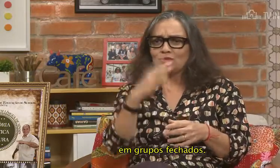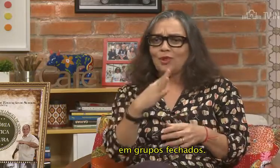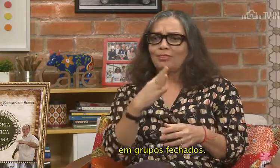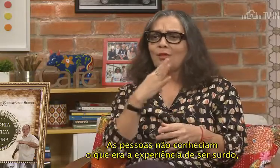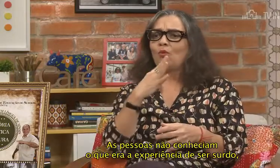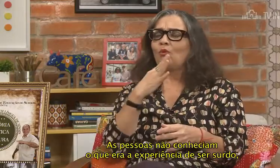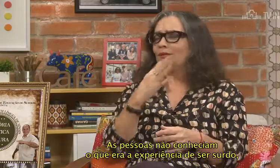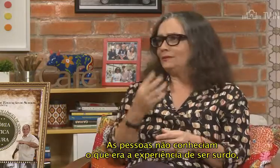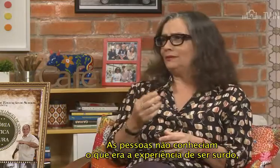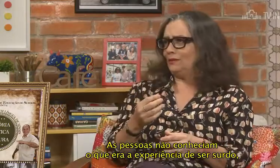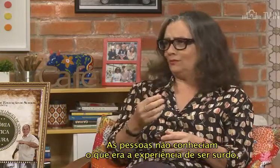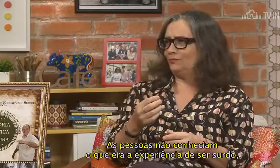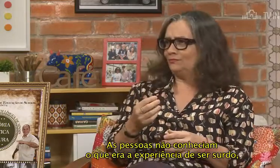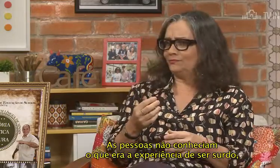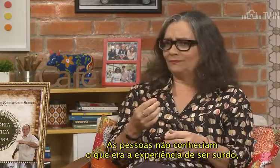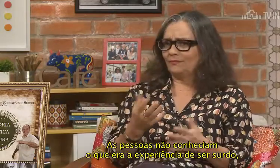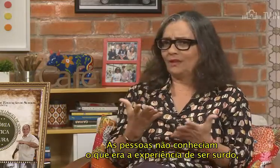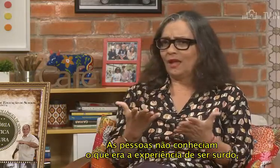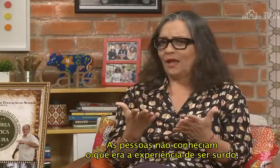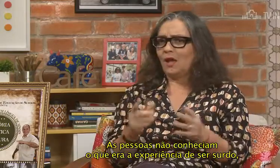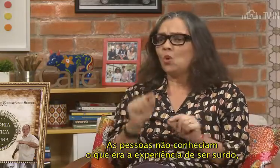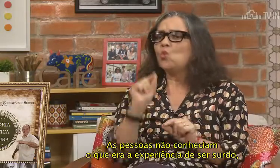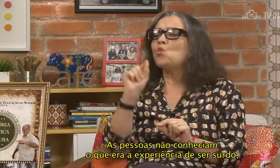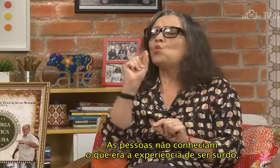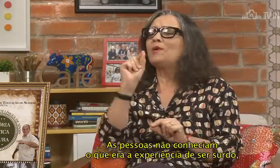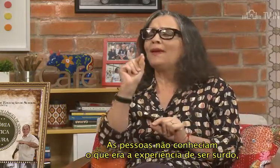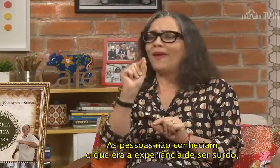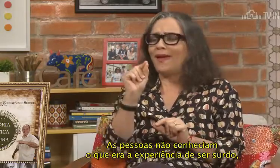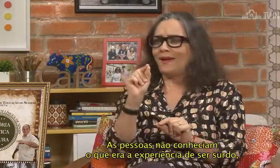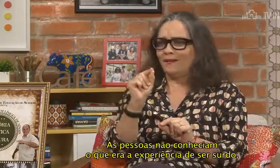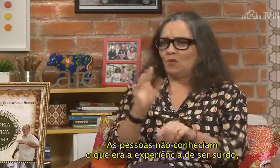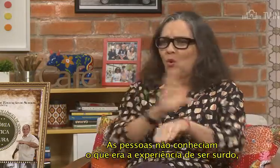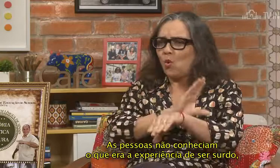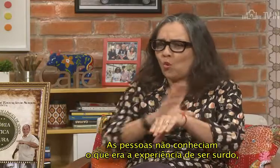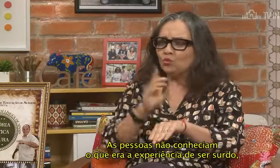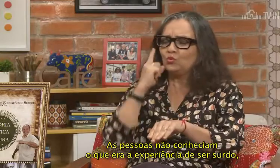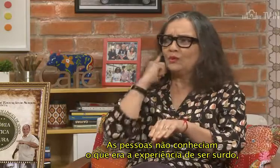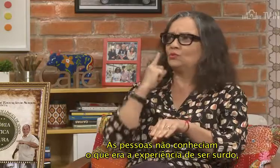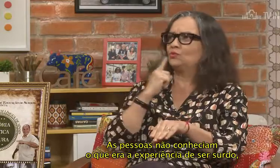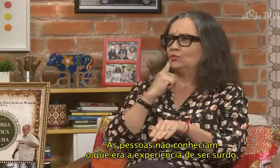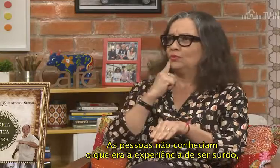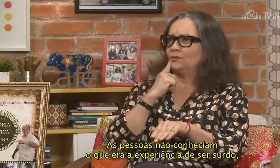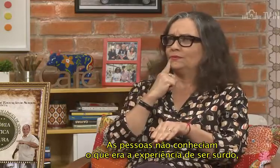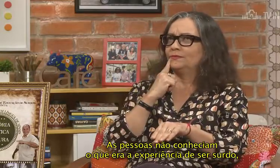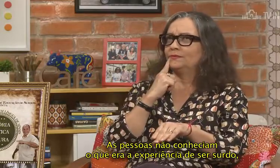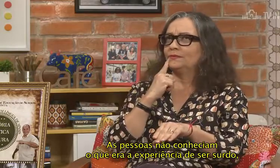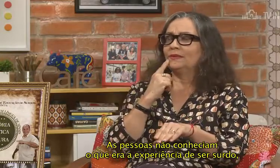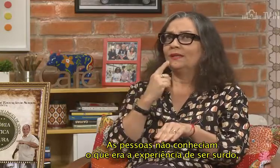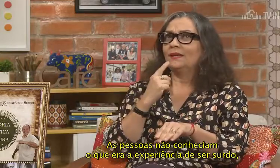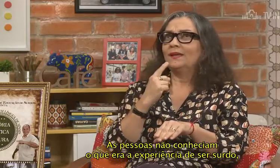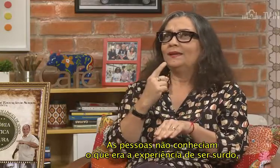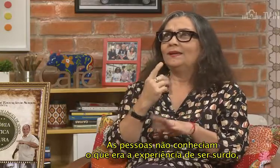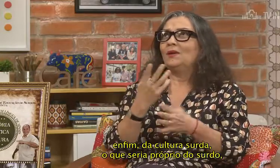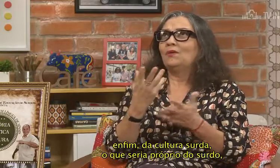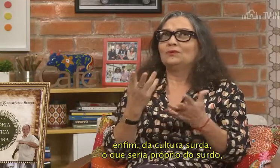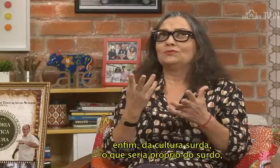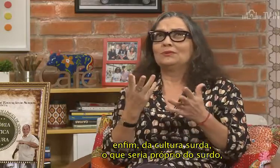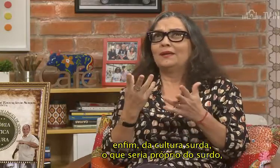As pessoas não conheciam o que era a experiência de ser surdo, enfim, da